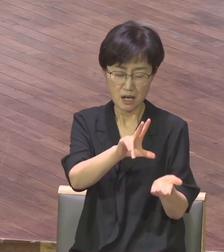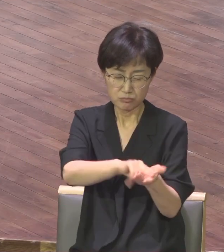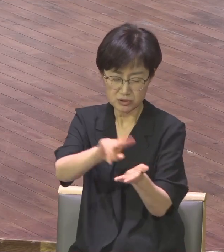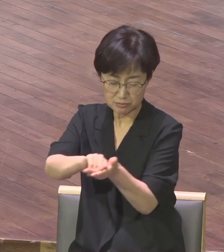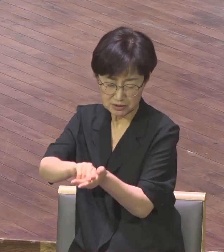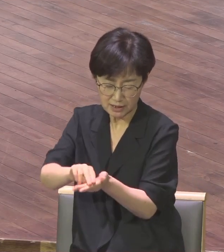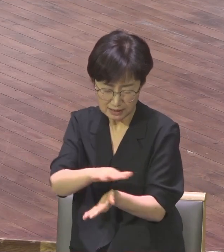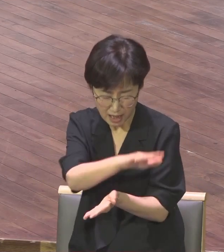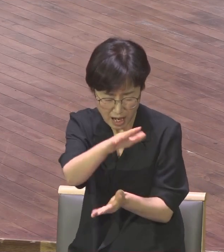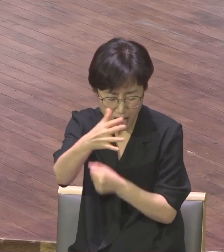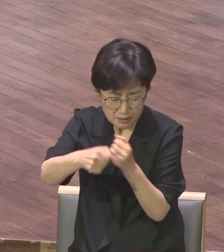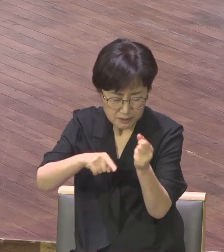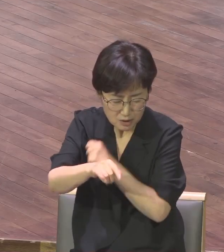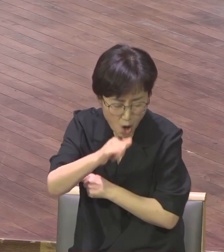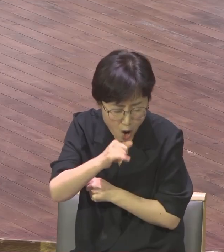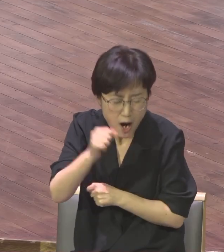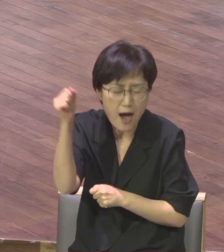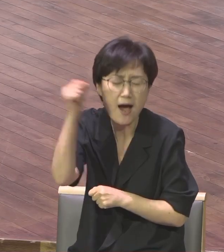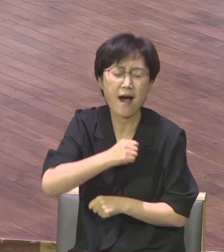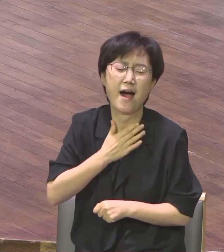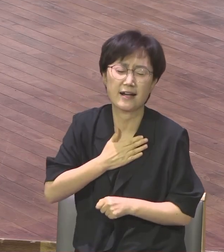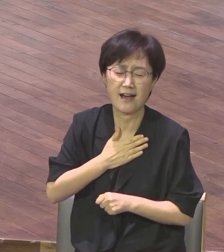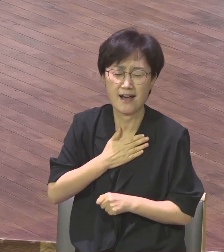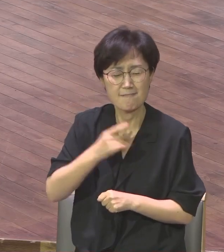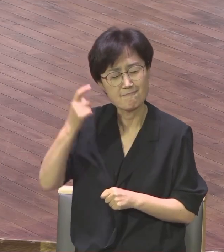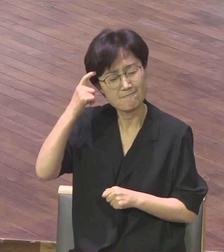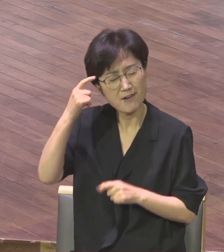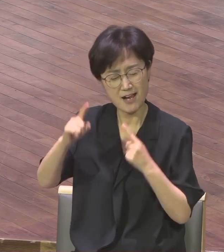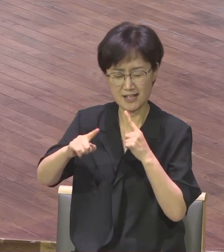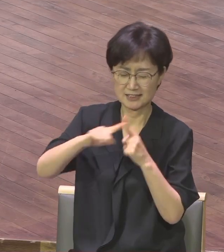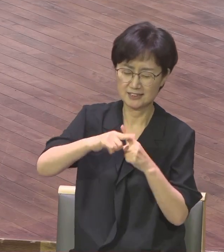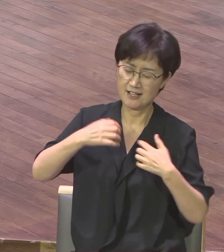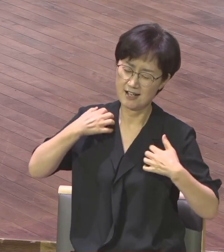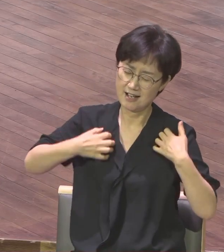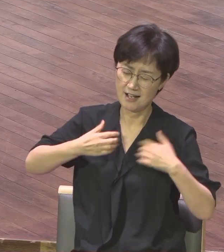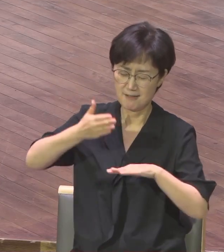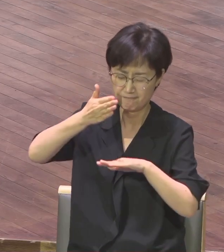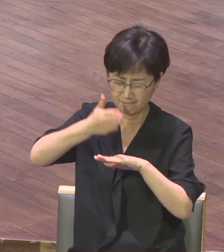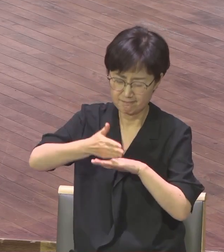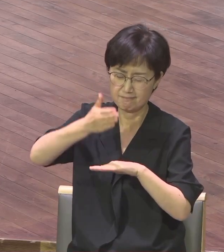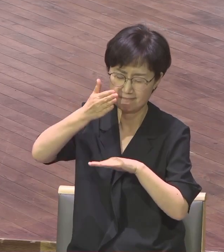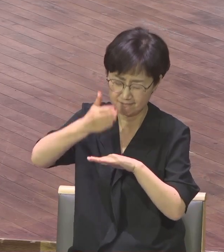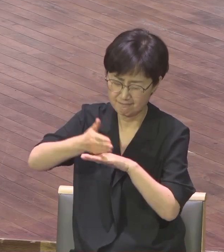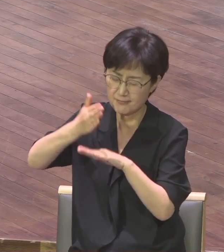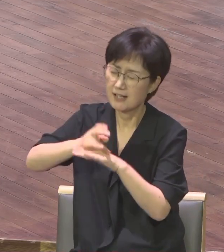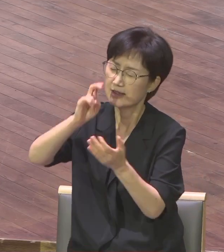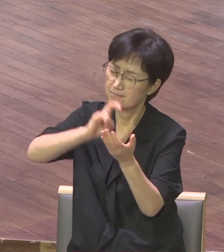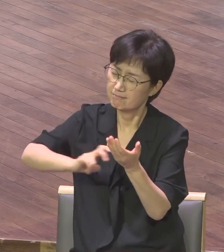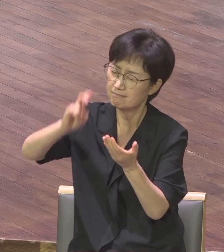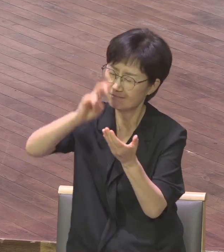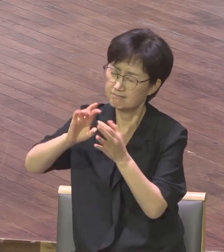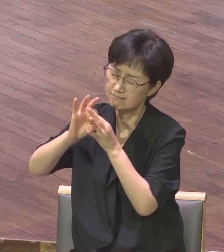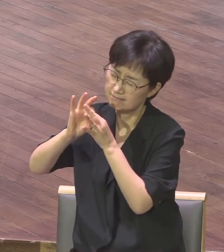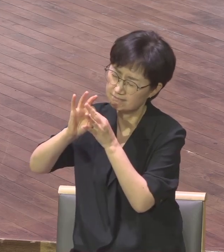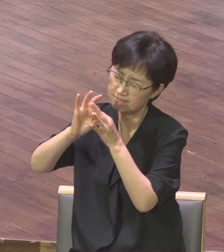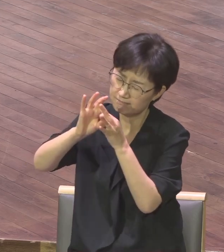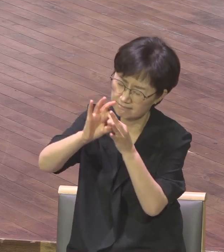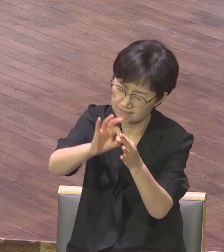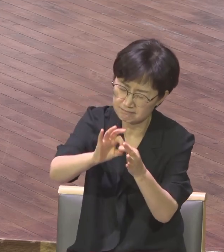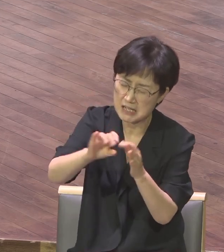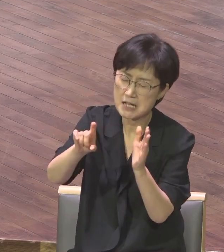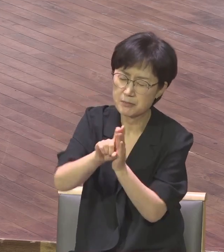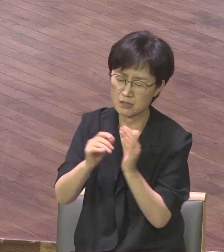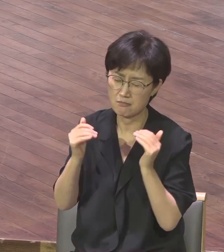속에 하나님 뜻이 있다는 사실을 깨닫고 늘 긍정적으로 늘 감사하면서 늘 하나님 앞에 찬양하는 그러한 주님의